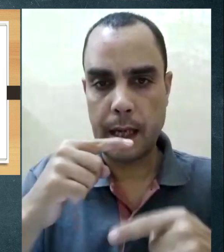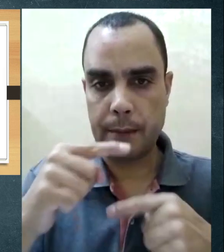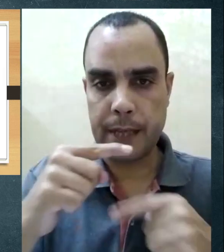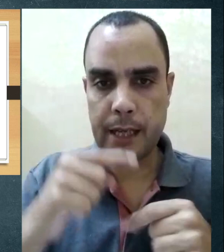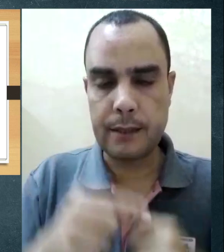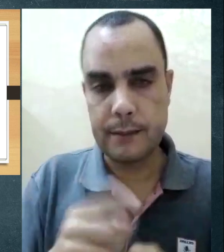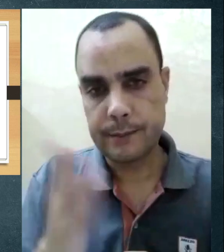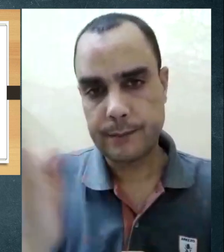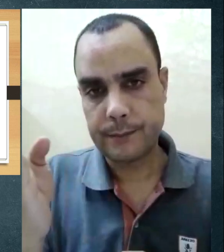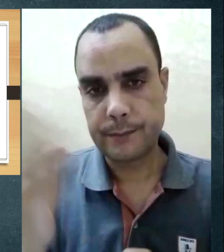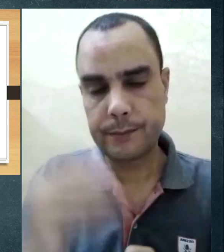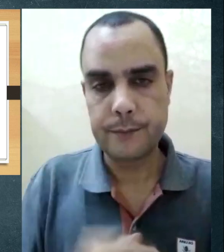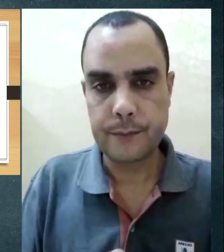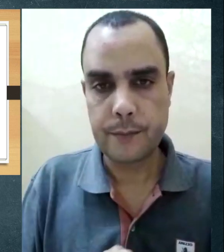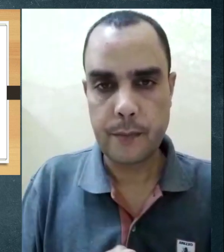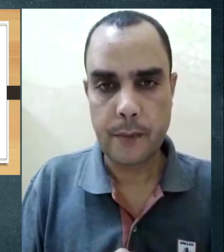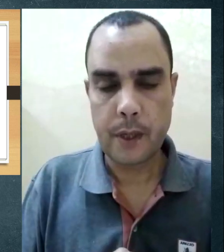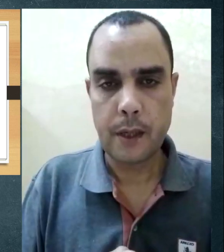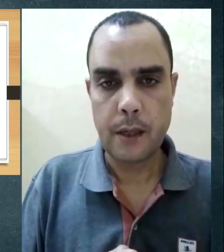الأبيات: